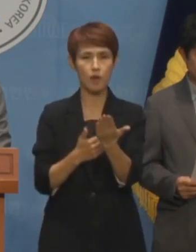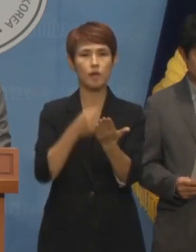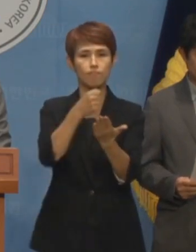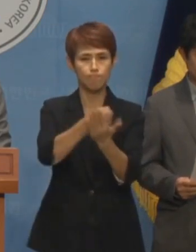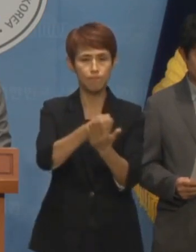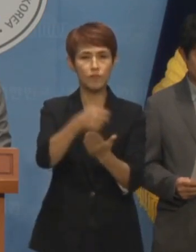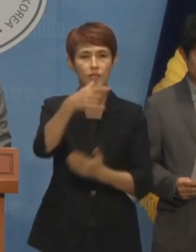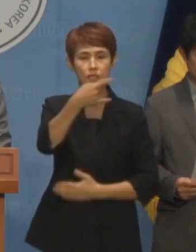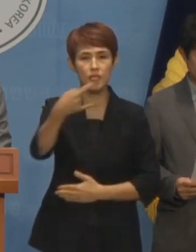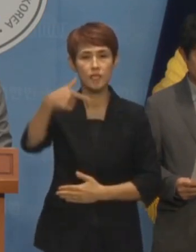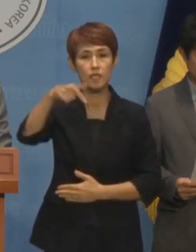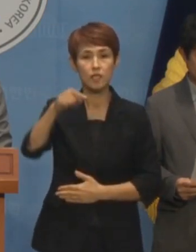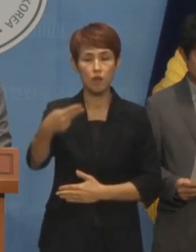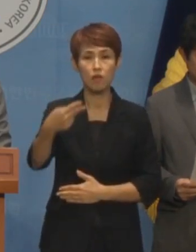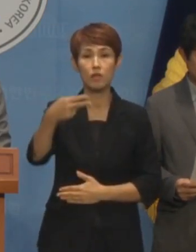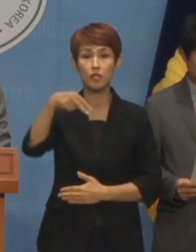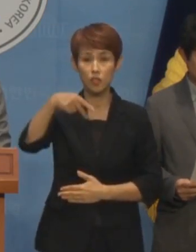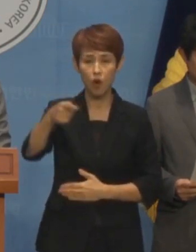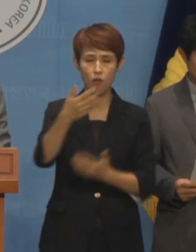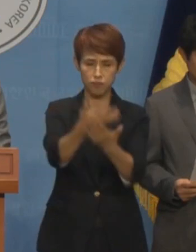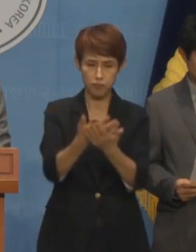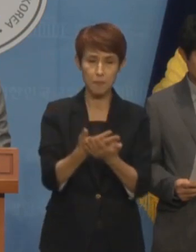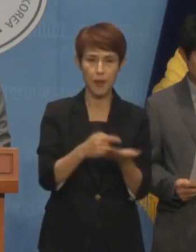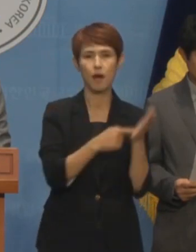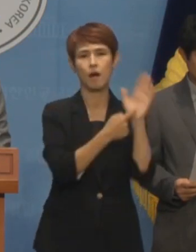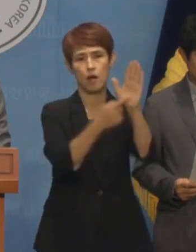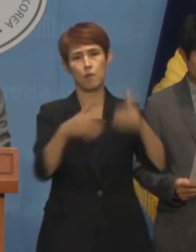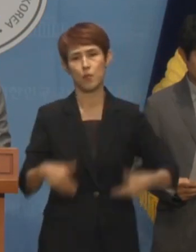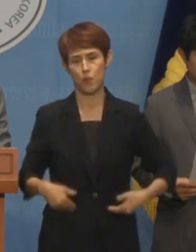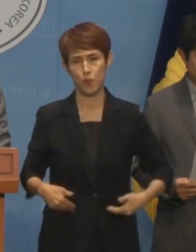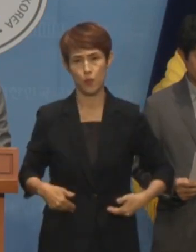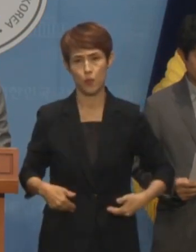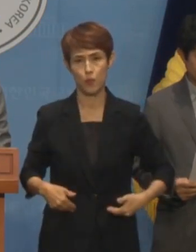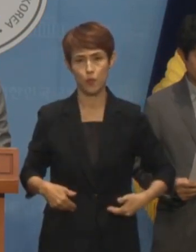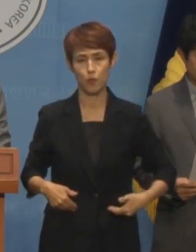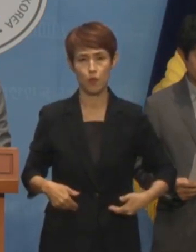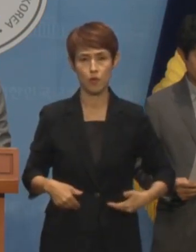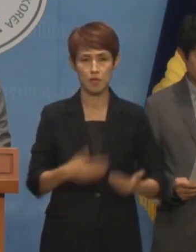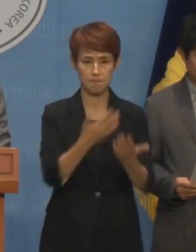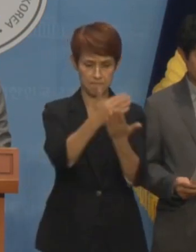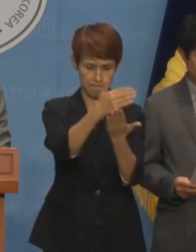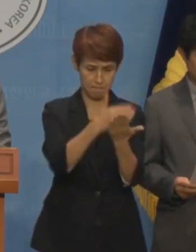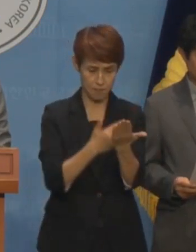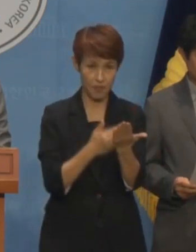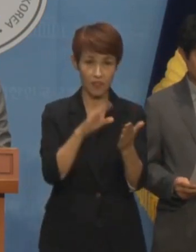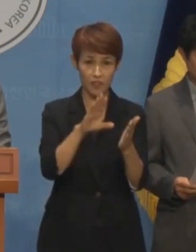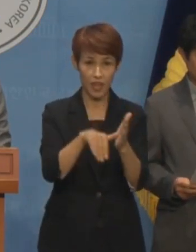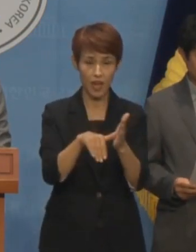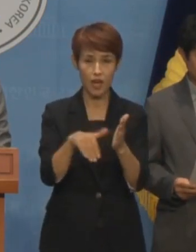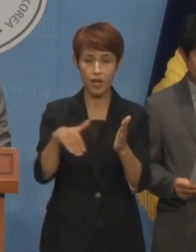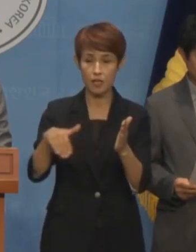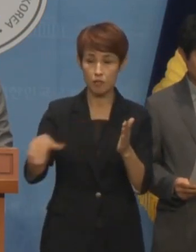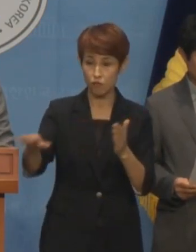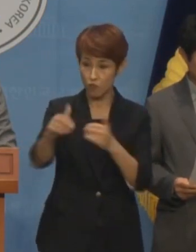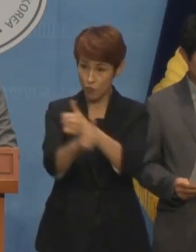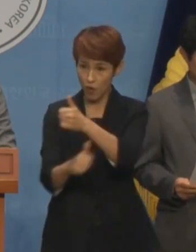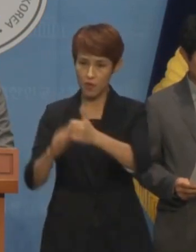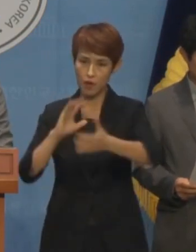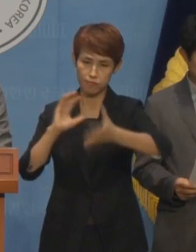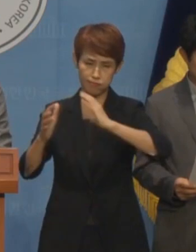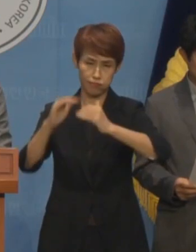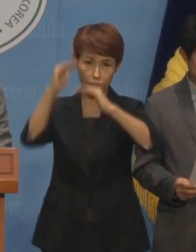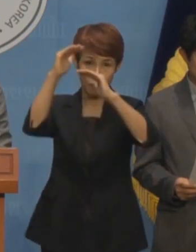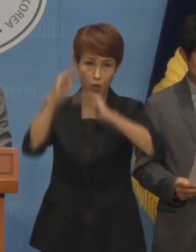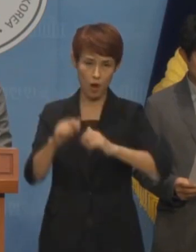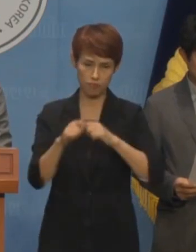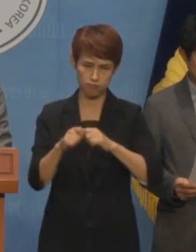의결서를 의결하고 공개해야 합니다. 또한 의결서를 처리하는 과정에서 전원위원들이 어떤 논의를